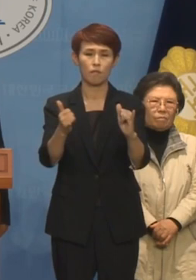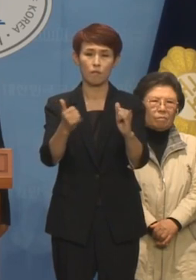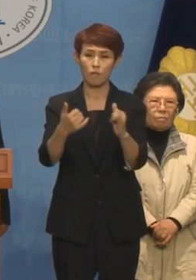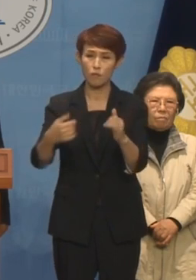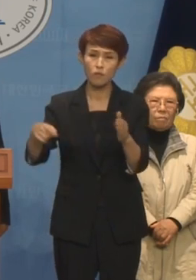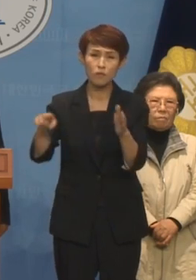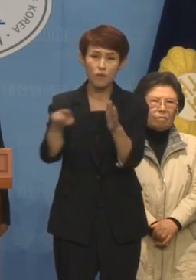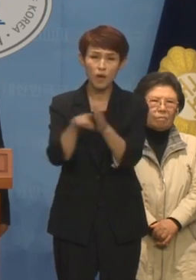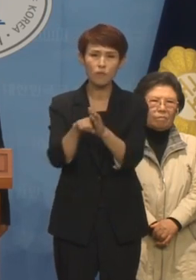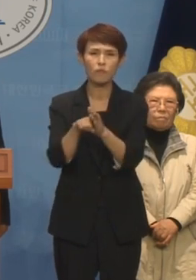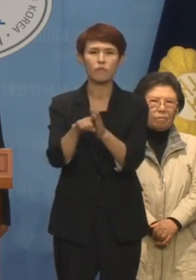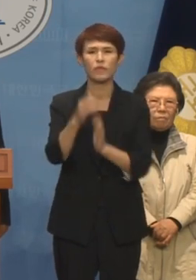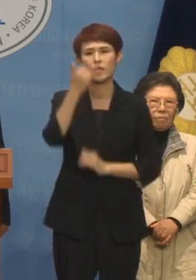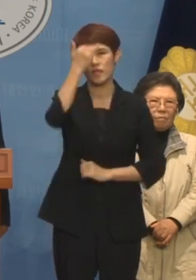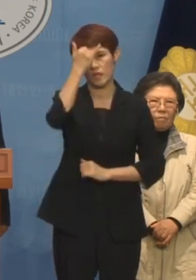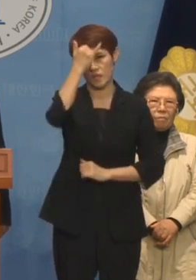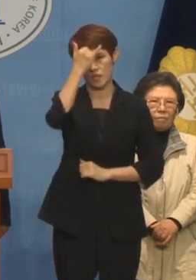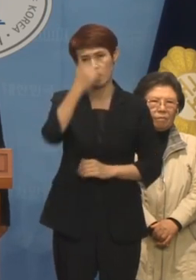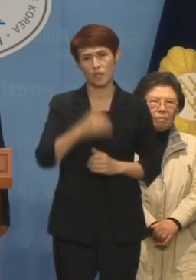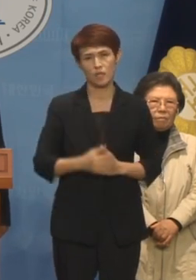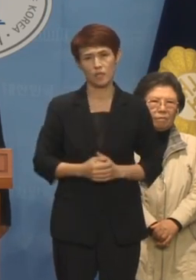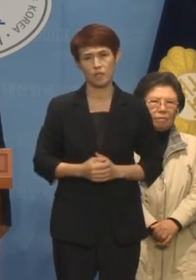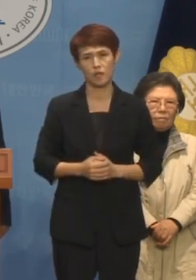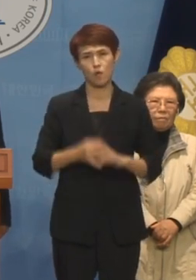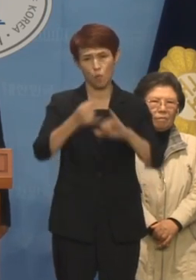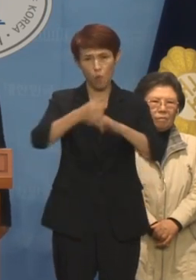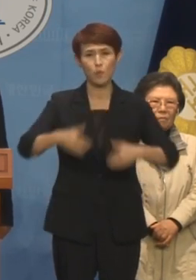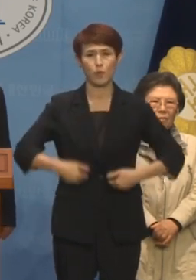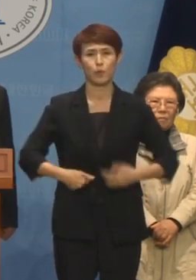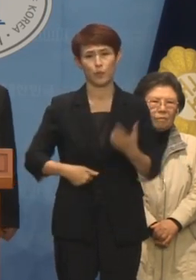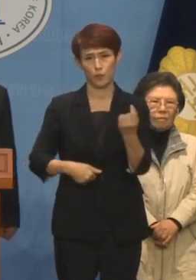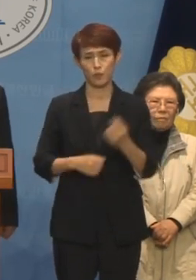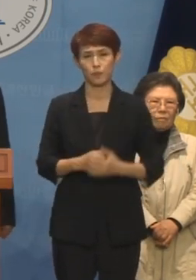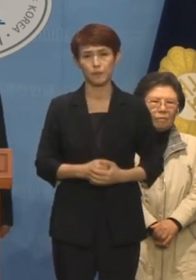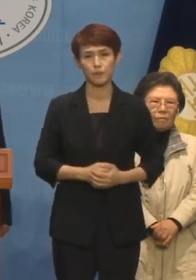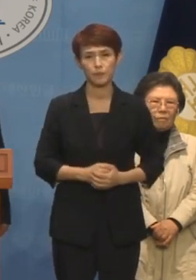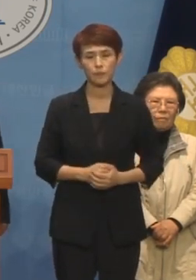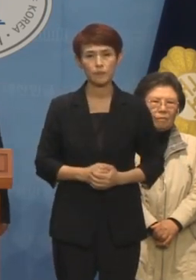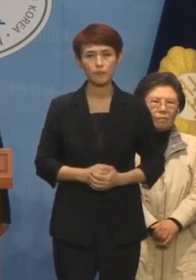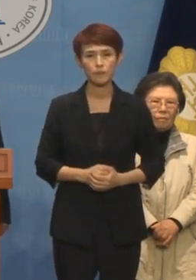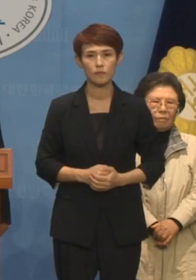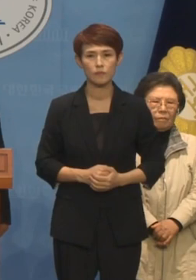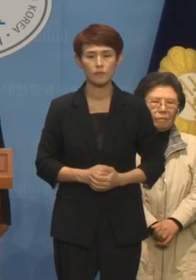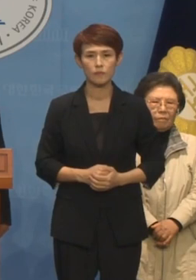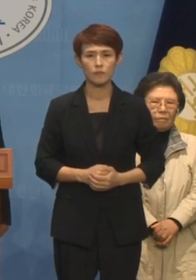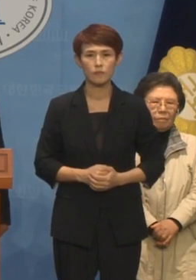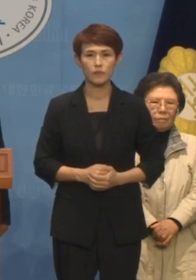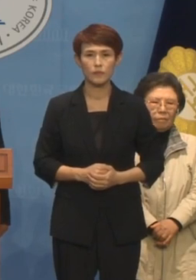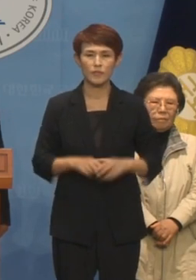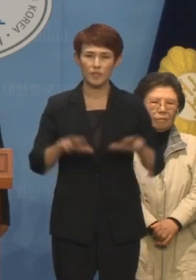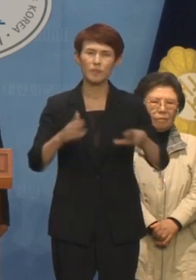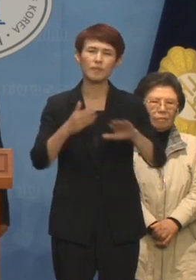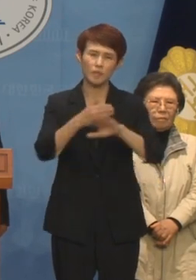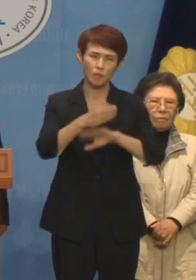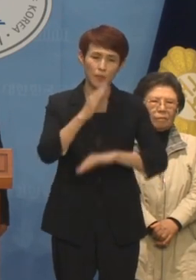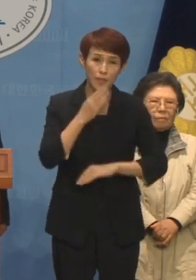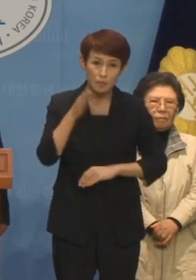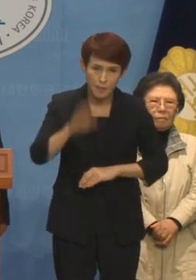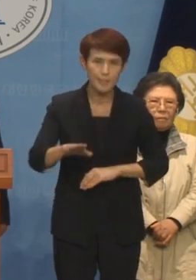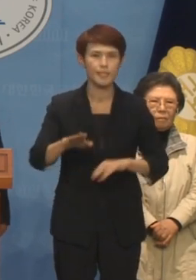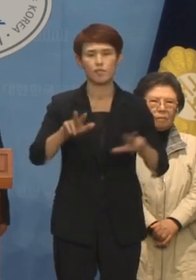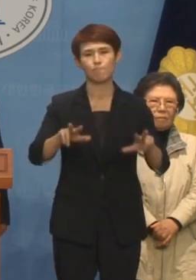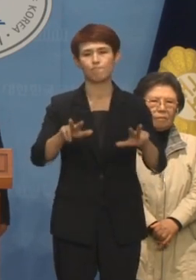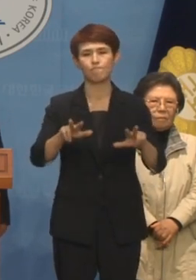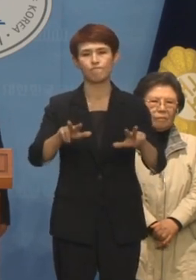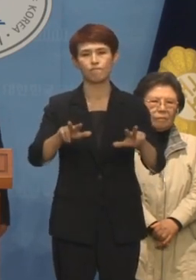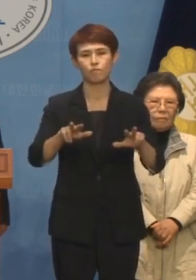대한 예우는 우리가 해야 되는 건 당연한 것입니다. 지금 늦었지만 지금이라도